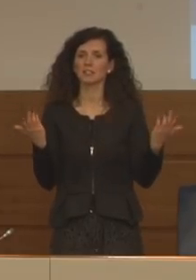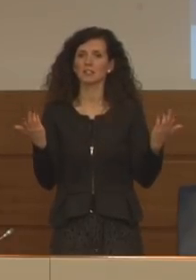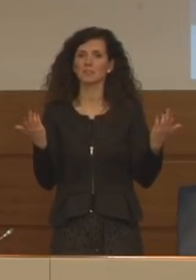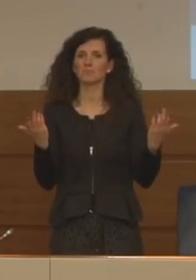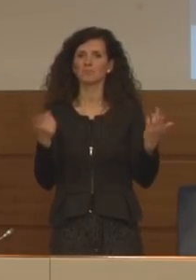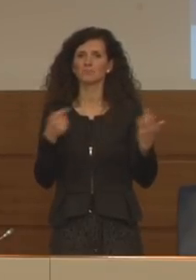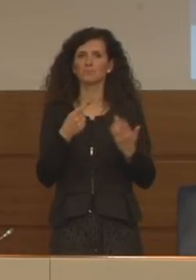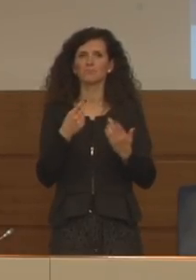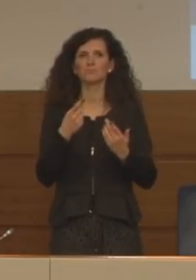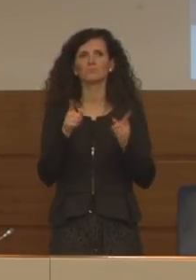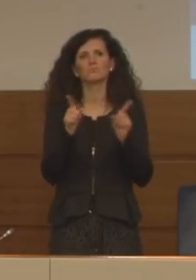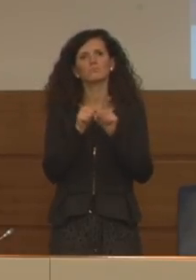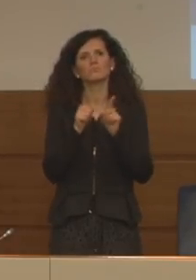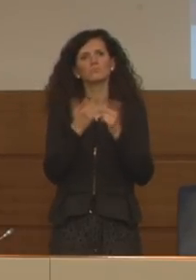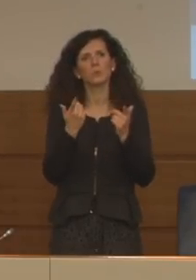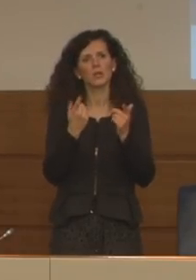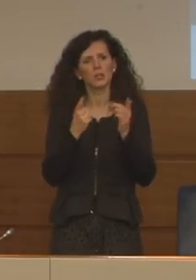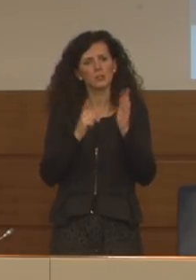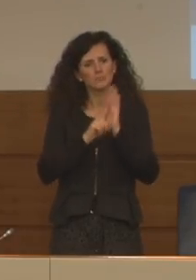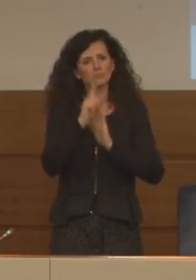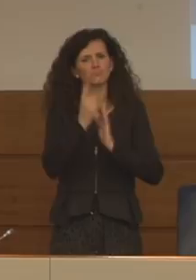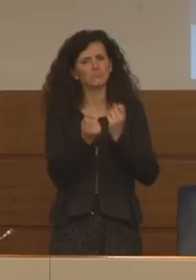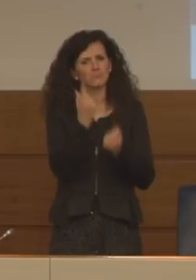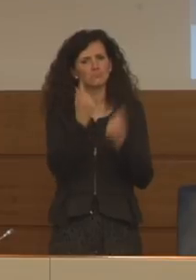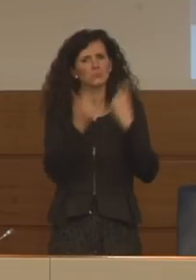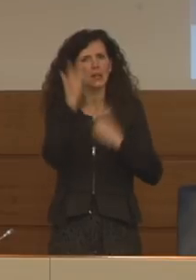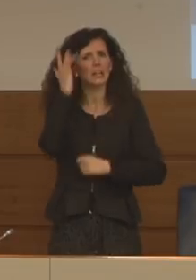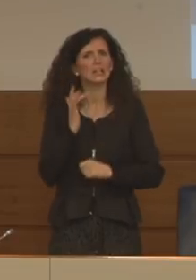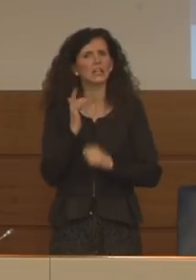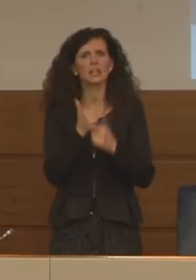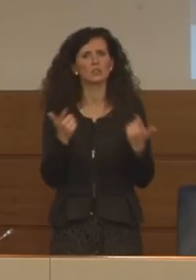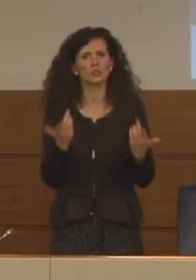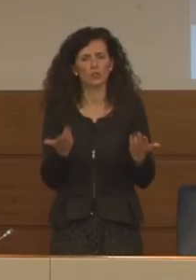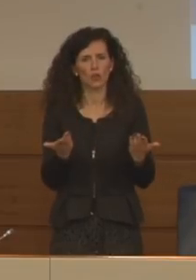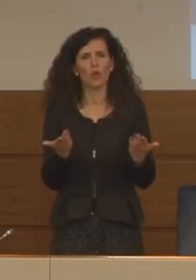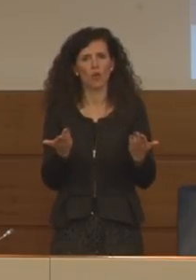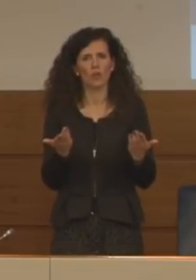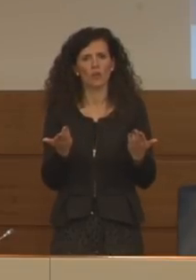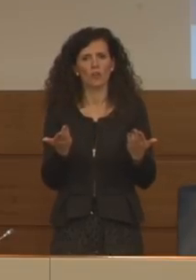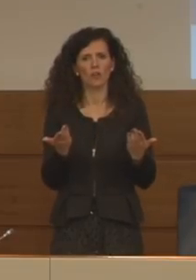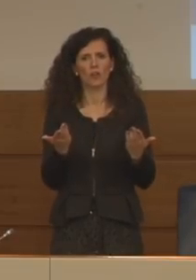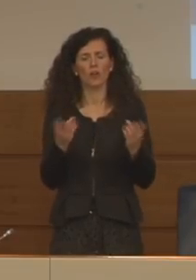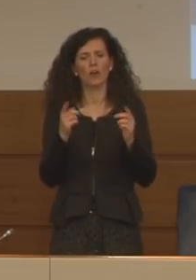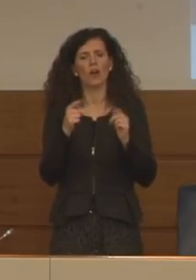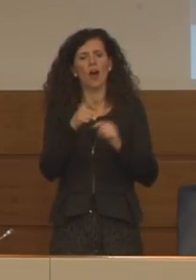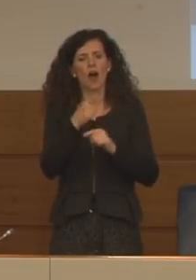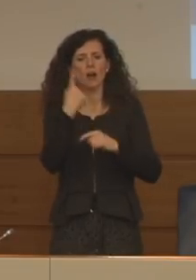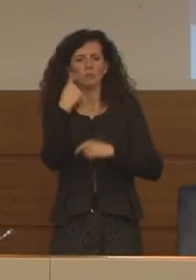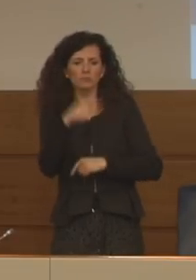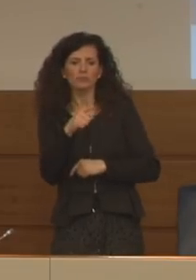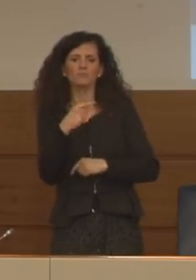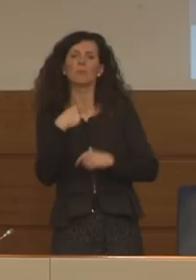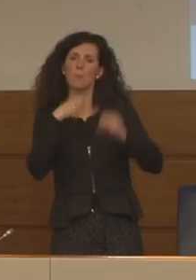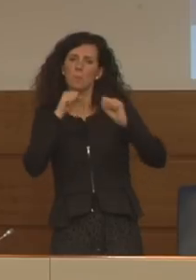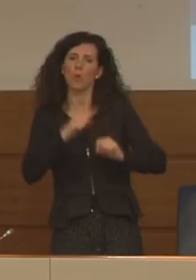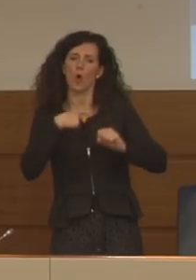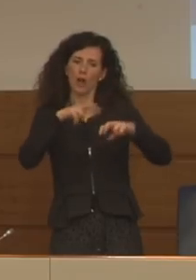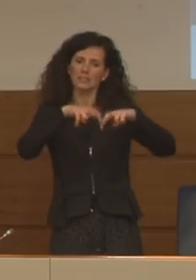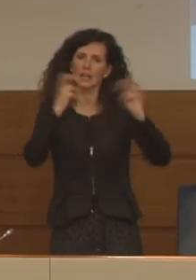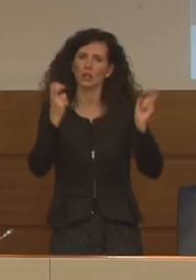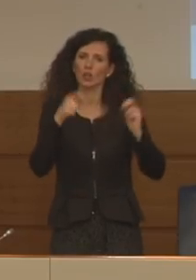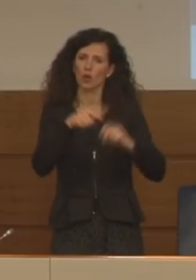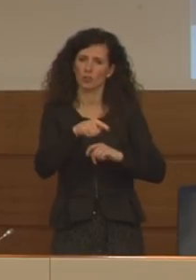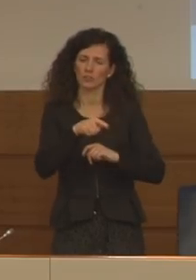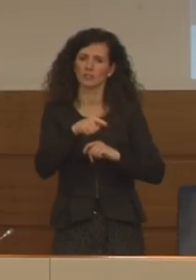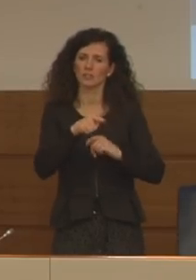fattore di rischio se vogliamo per per entrare in una termina diagnostica la popolazione e